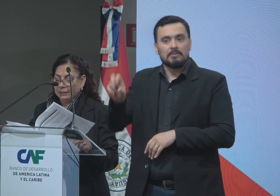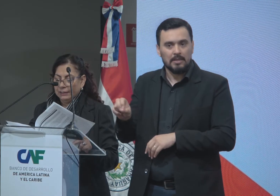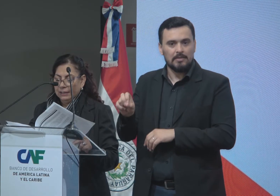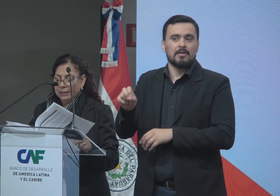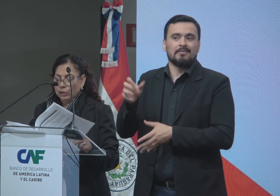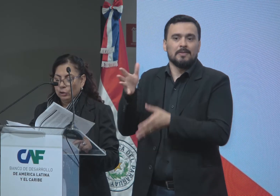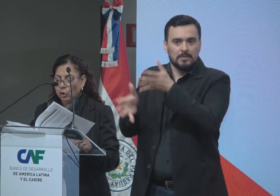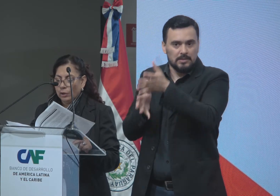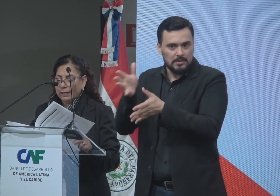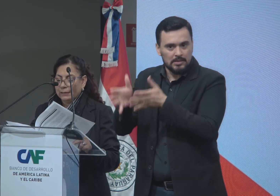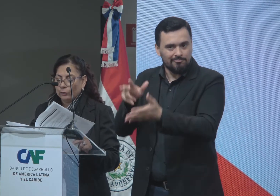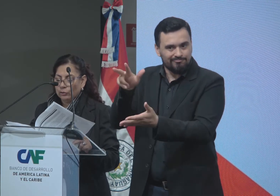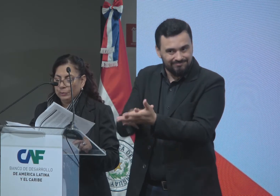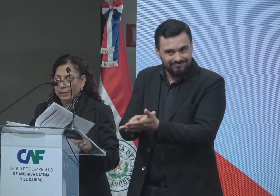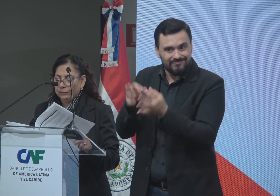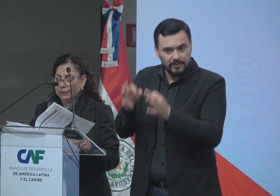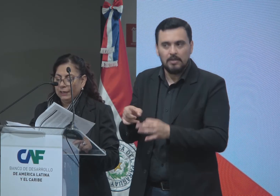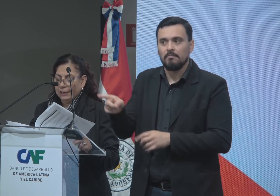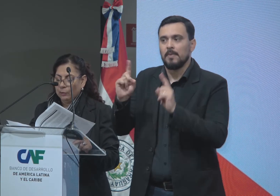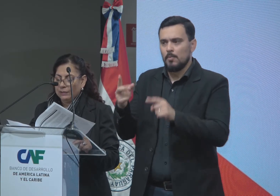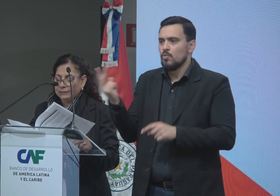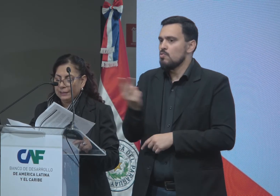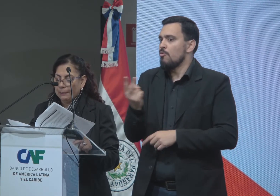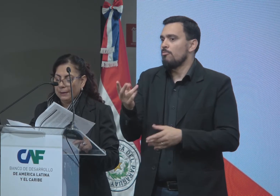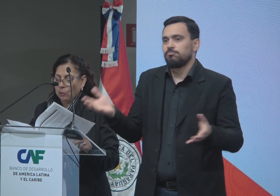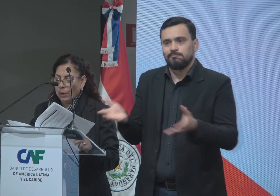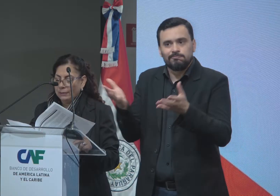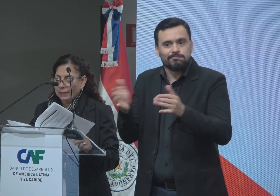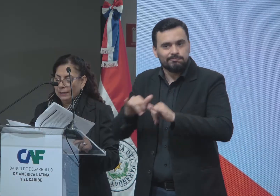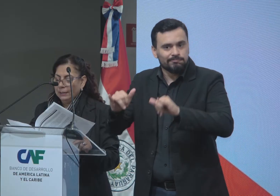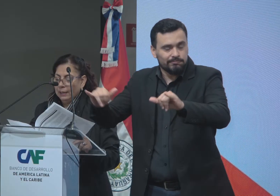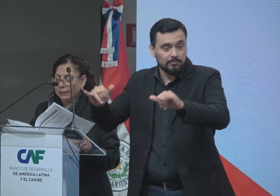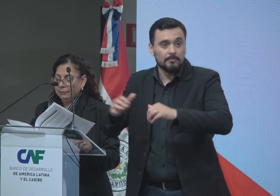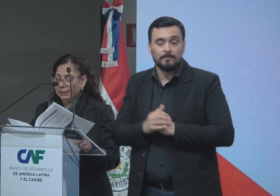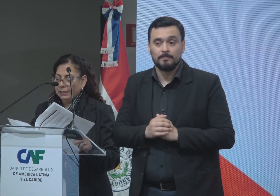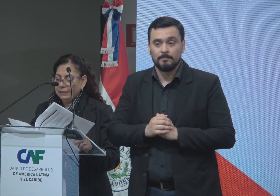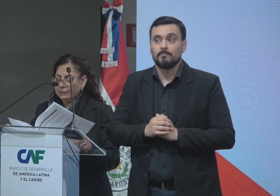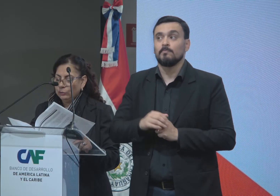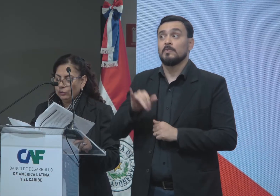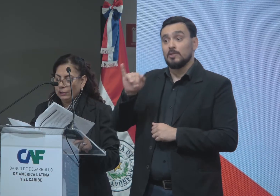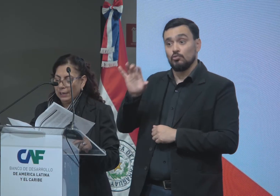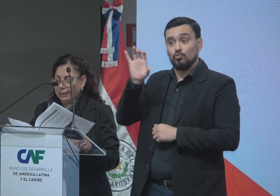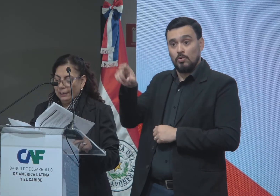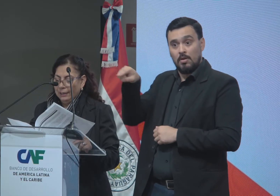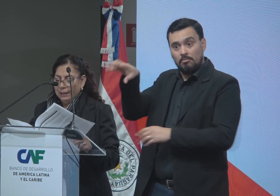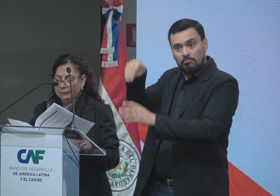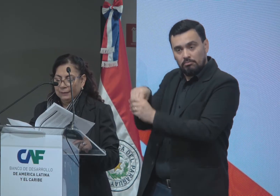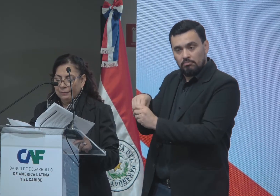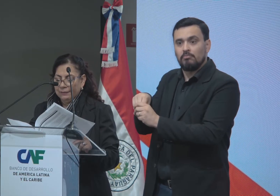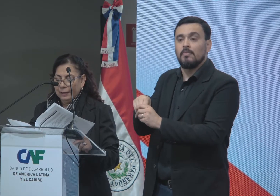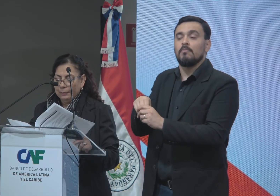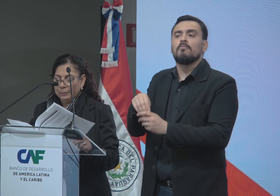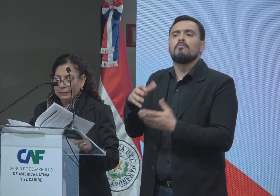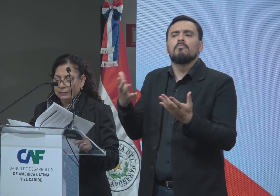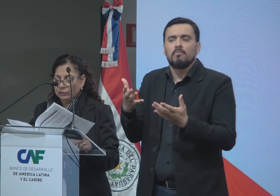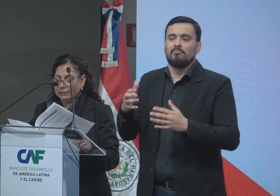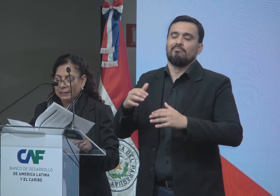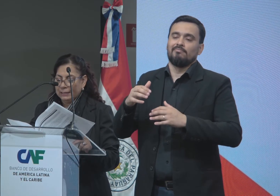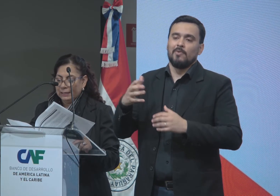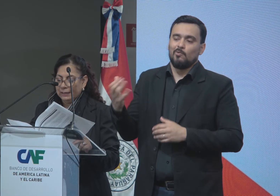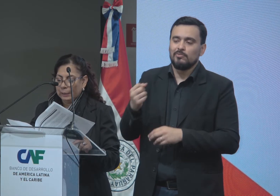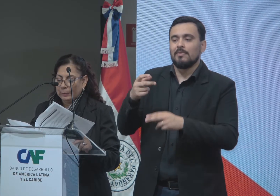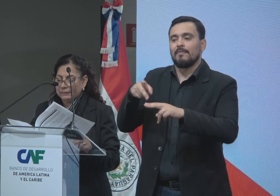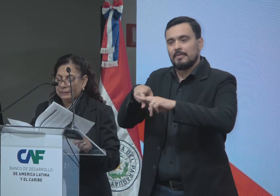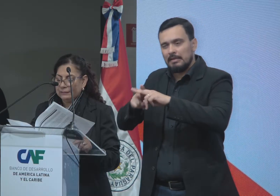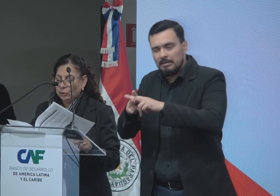6530/20, que otorga el reconocimiento de la lengua de señas paraguaya a nivel institucional a través de la implementación de